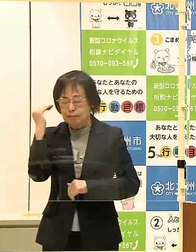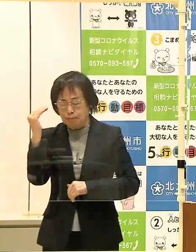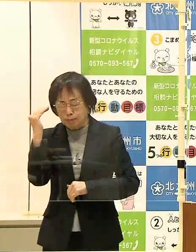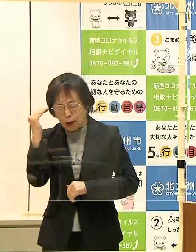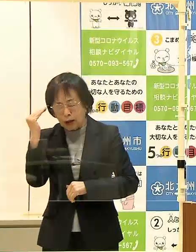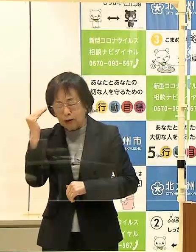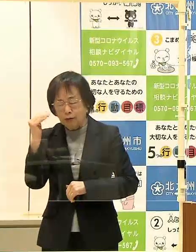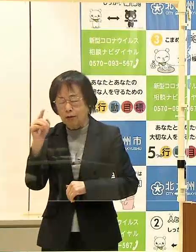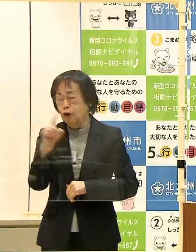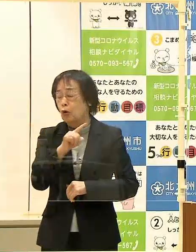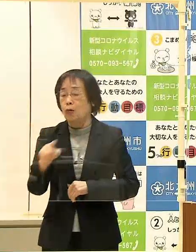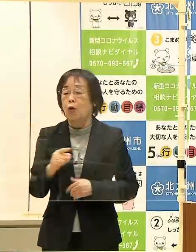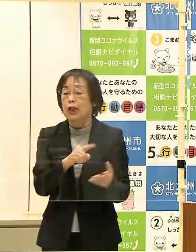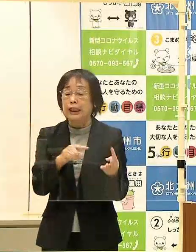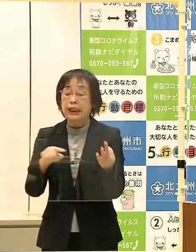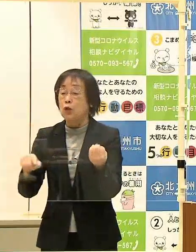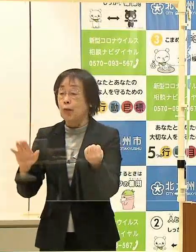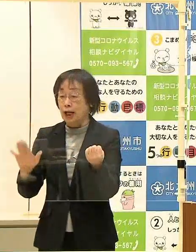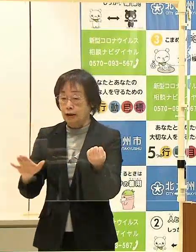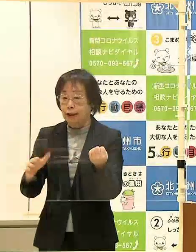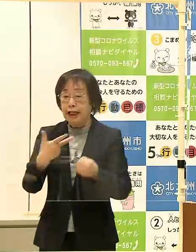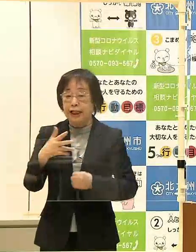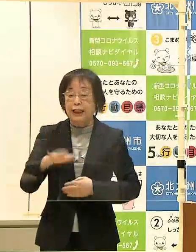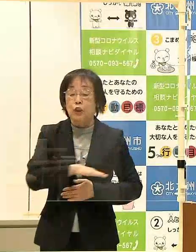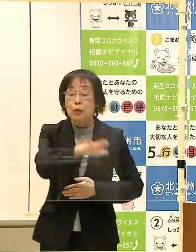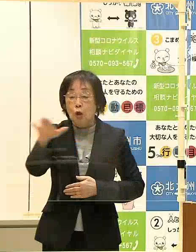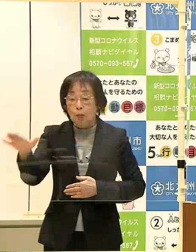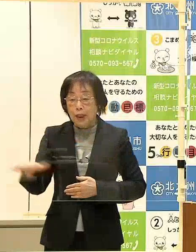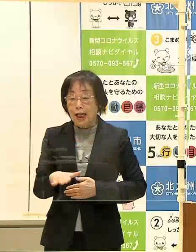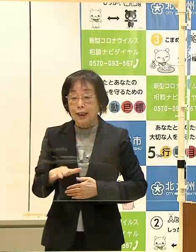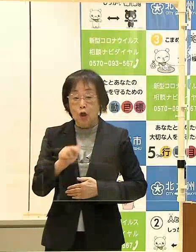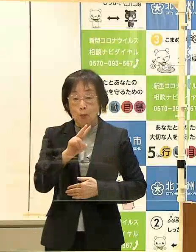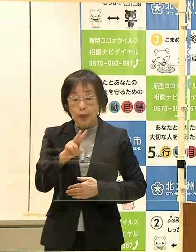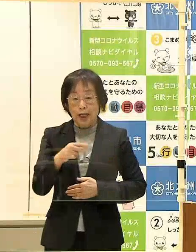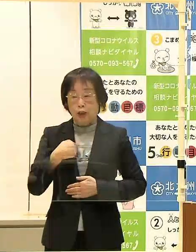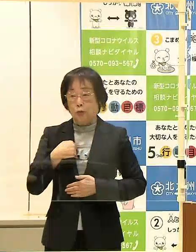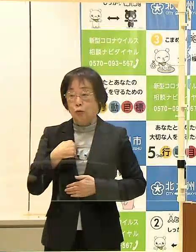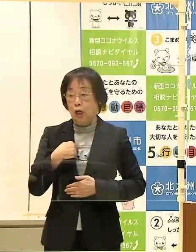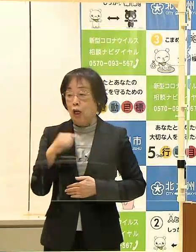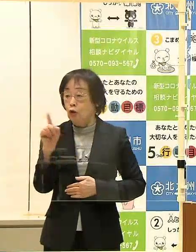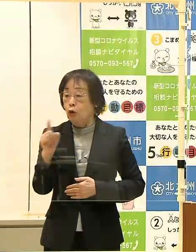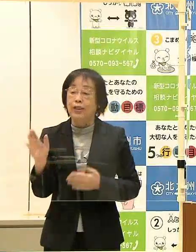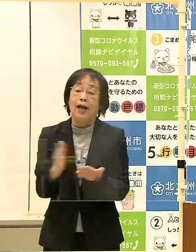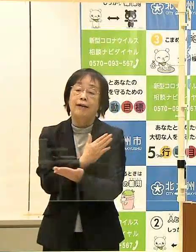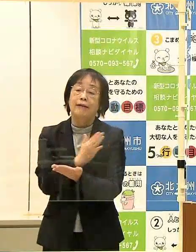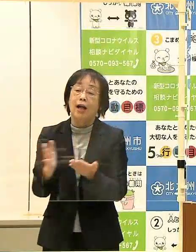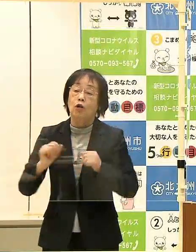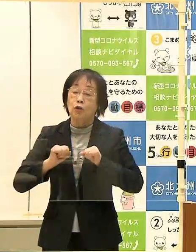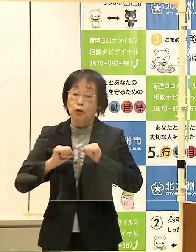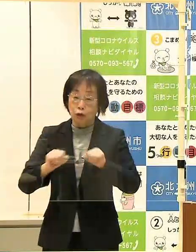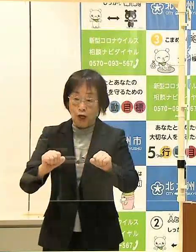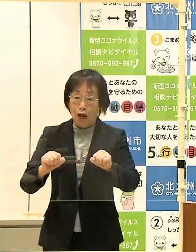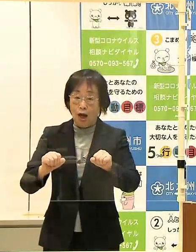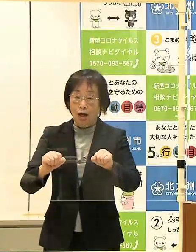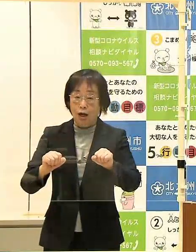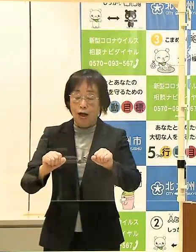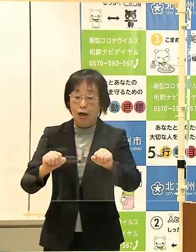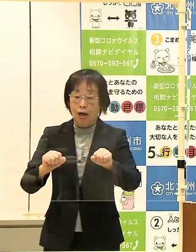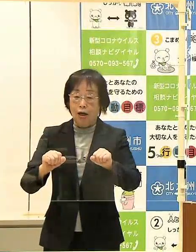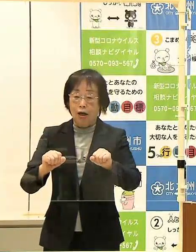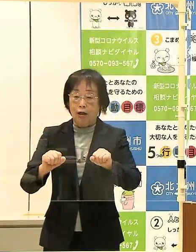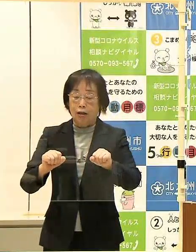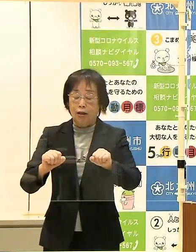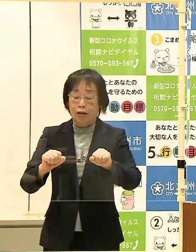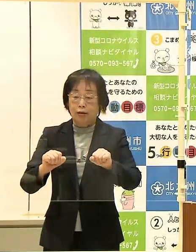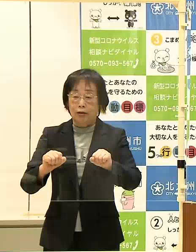あの市民の姿を見ていてどう判断するかでありますええええええということでそう